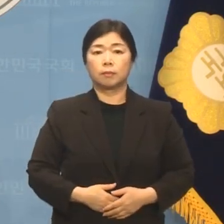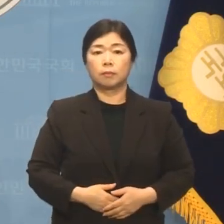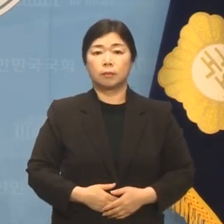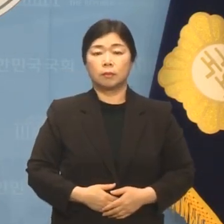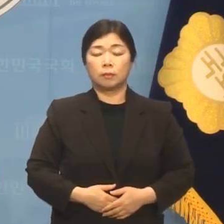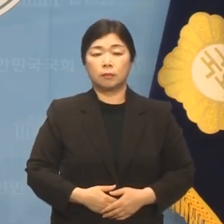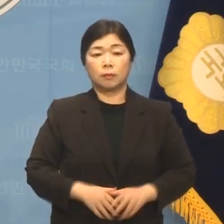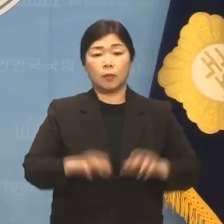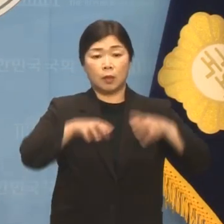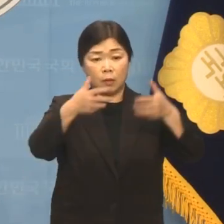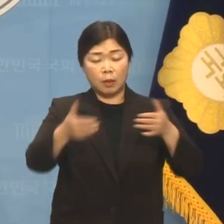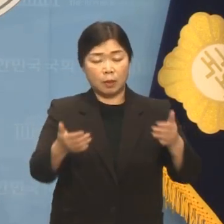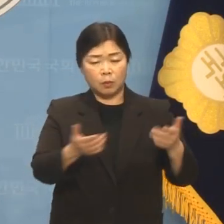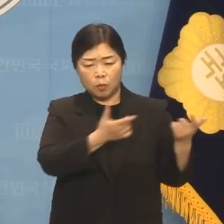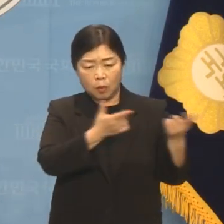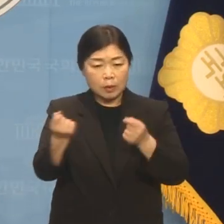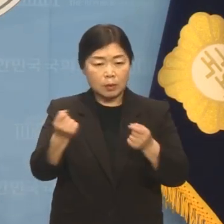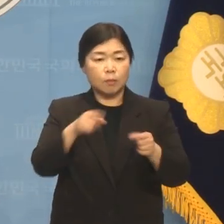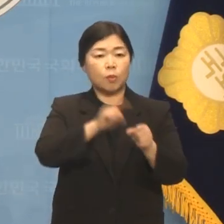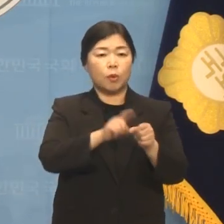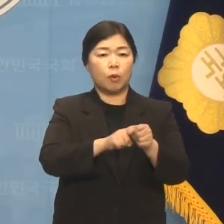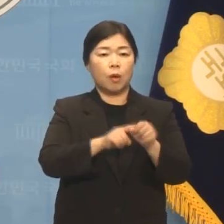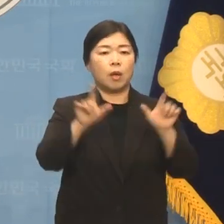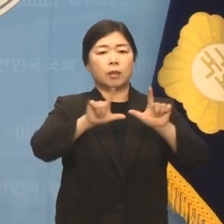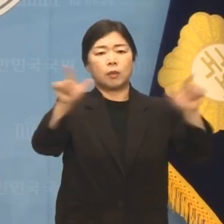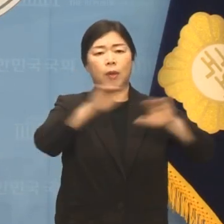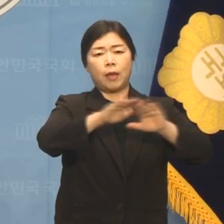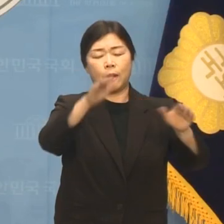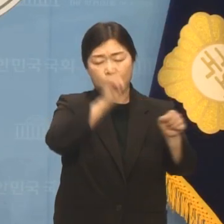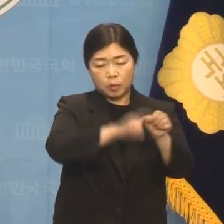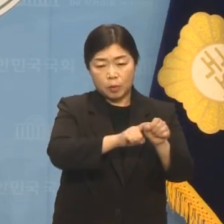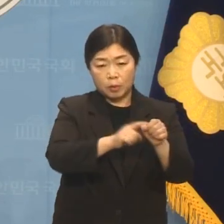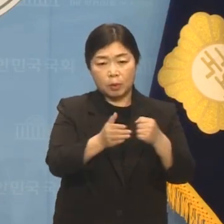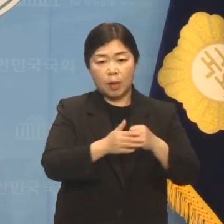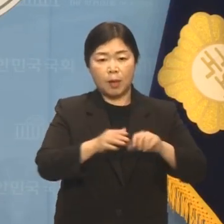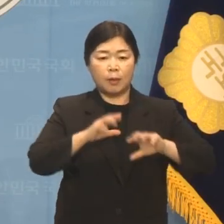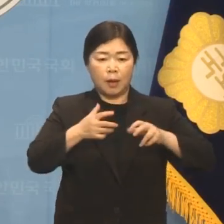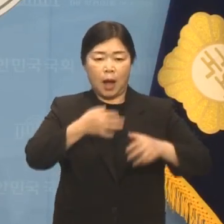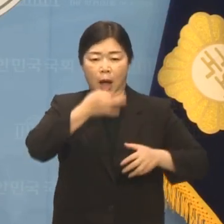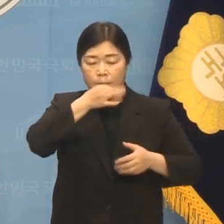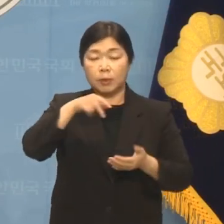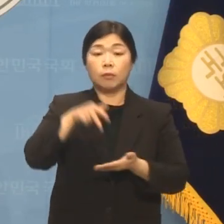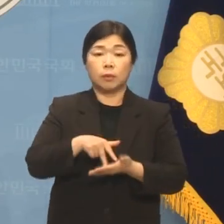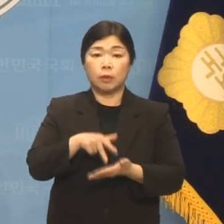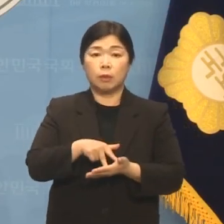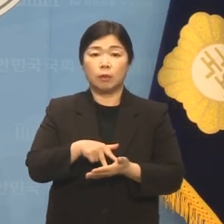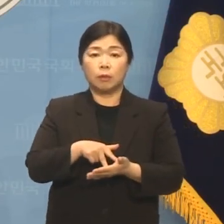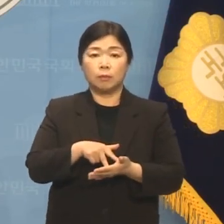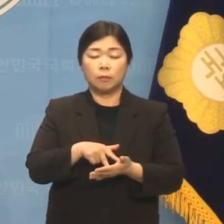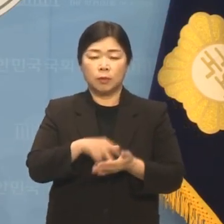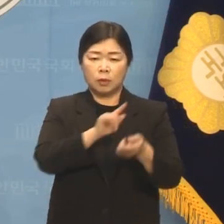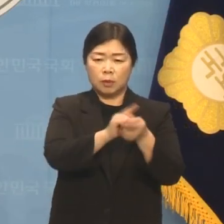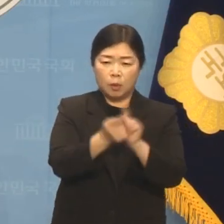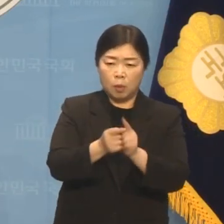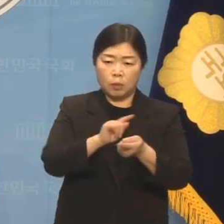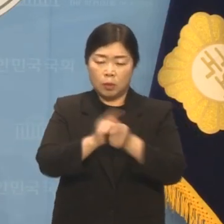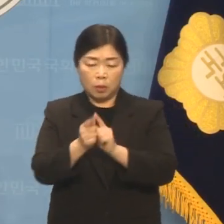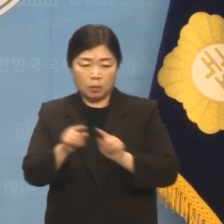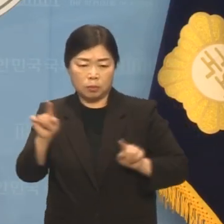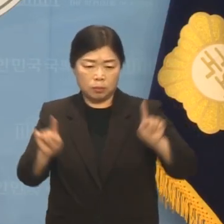글로벌 공통의 기후대응 목표에 각국은 국익의 관점에서 첨예한 대응을 하고